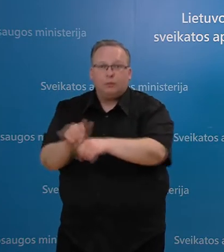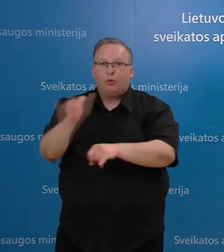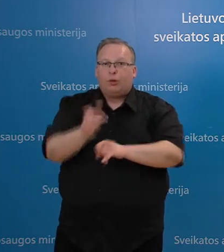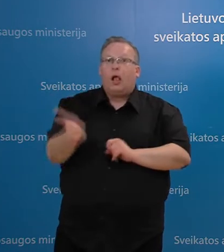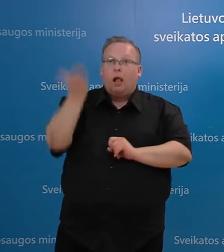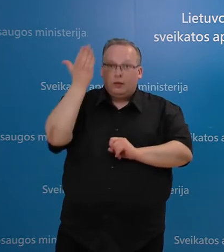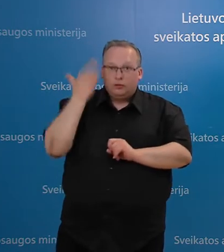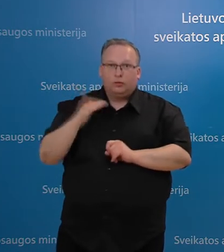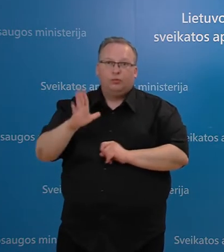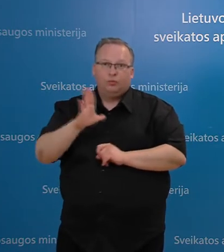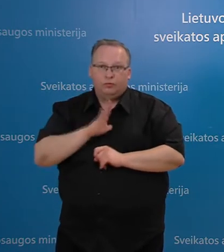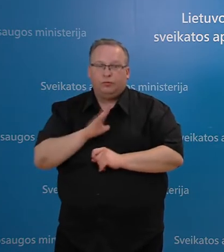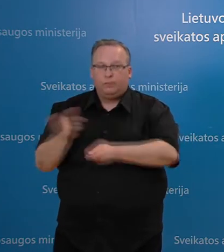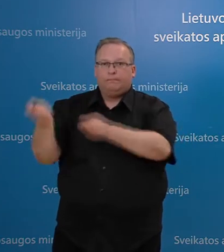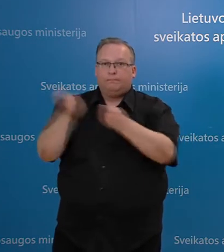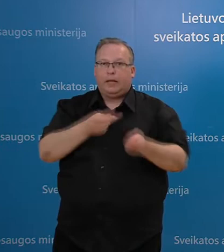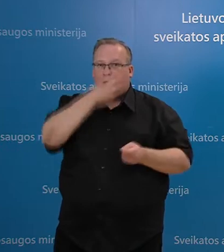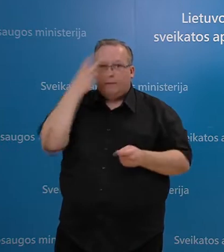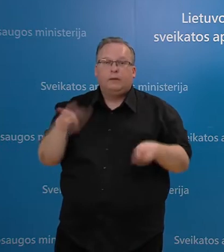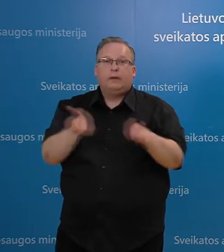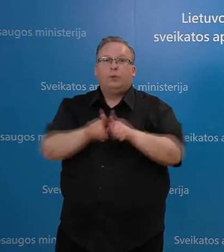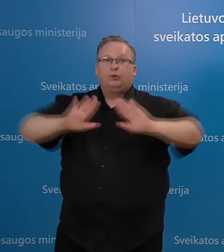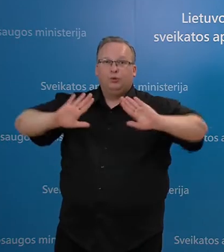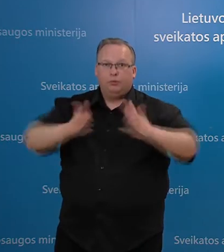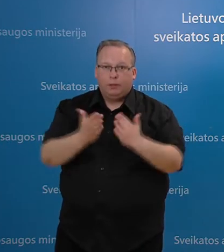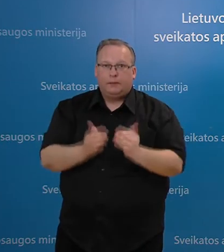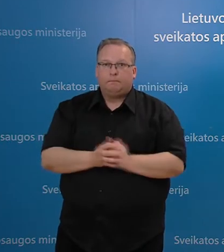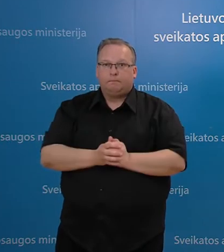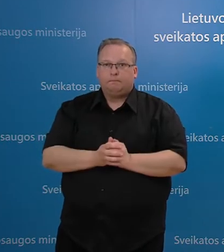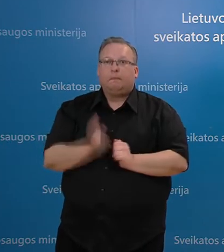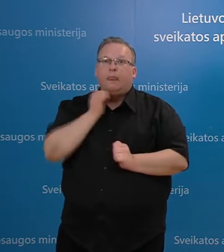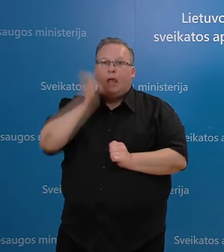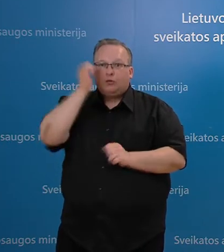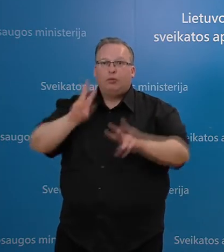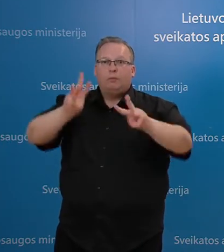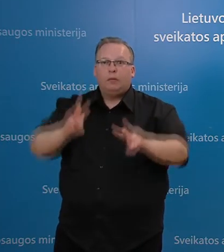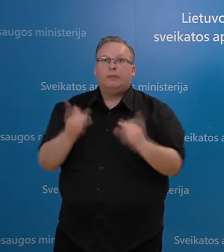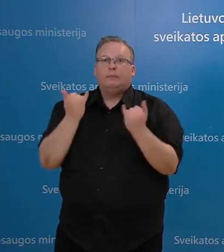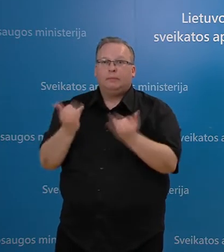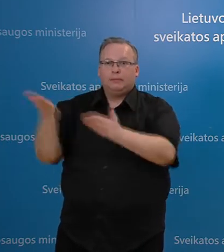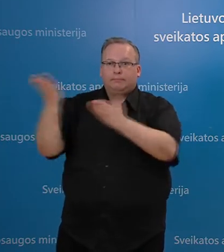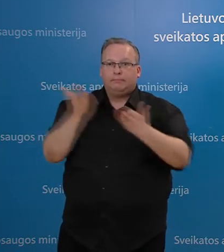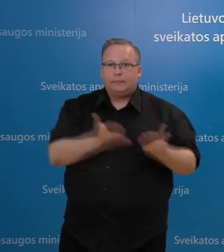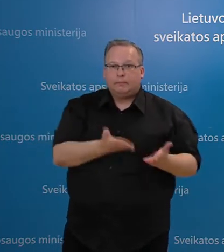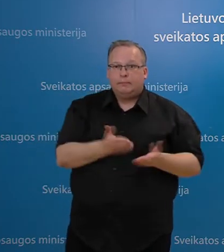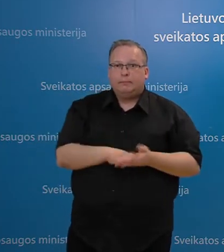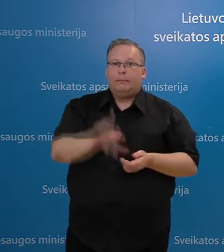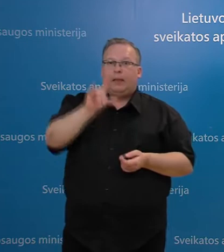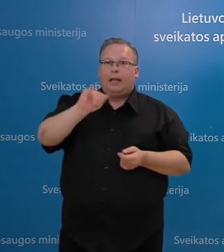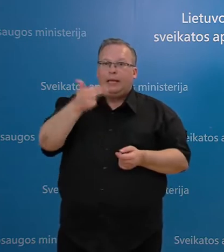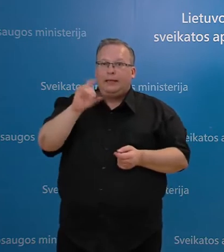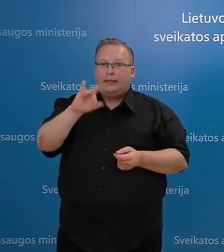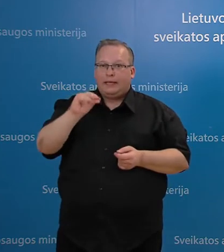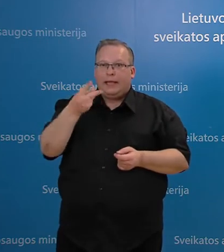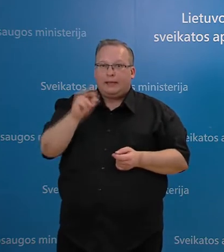anksčiau keliavo į Lietuvą. Tai tiek būtų trumpai iš manęs. Ačiū ministrui, dabar kviesiu pasisakyti Rolandą Lingienę, tik